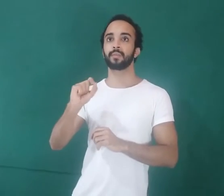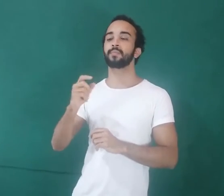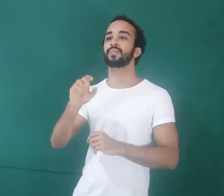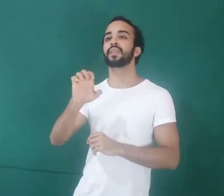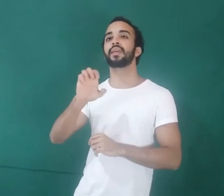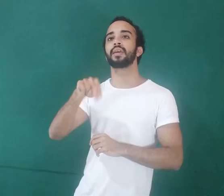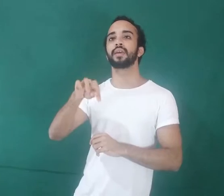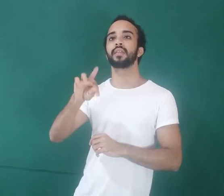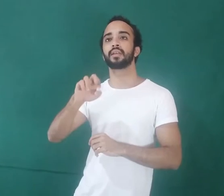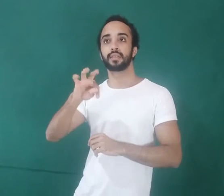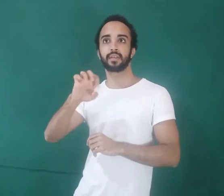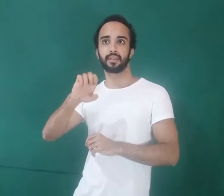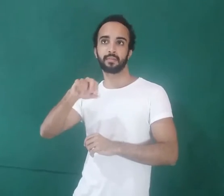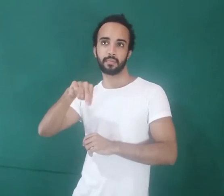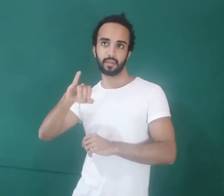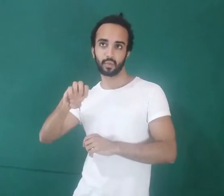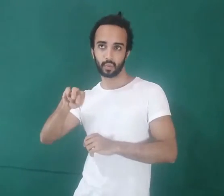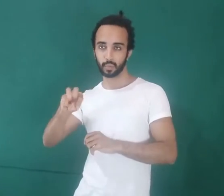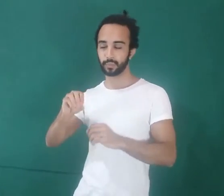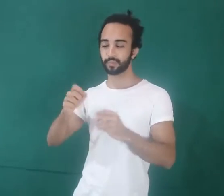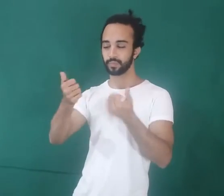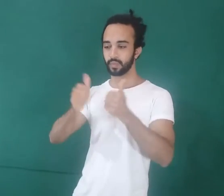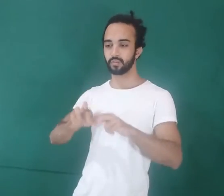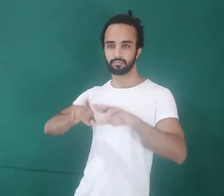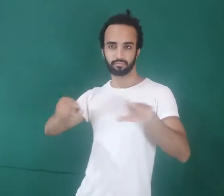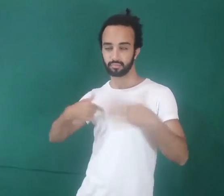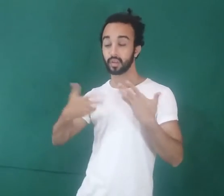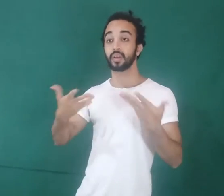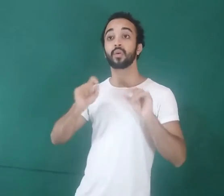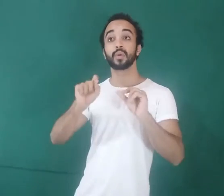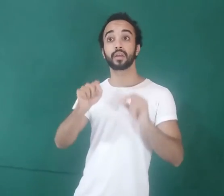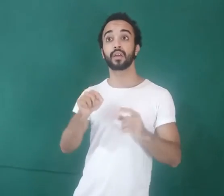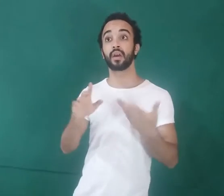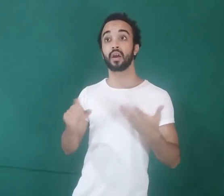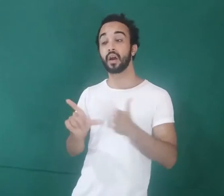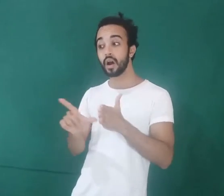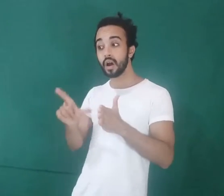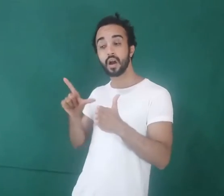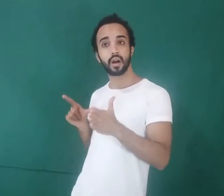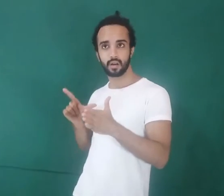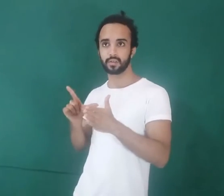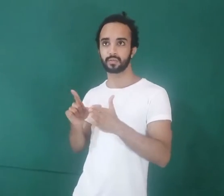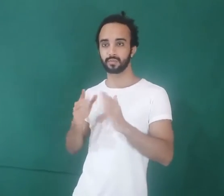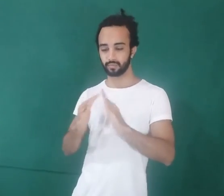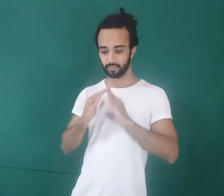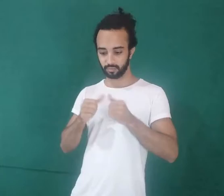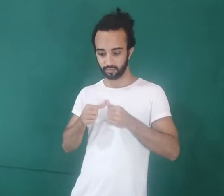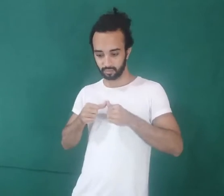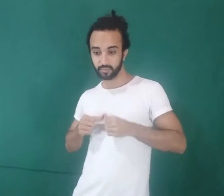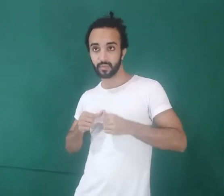pouco antes, porque, por exemplo, um pouco antes do isolamento social, eu já tinha uma sensação de que